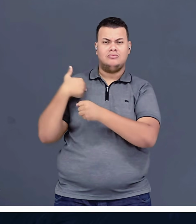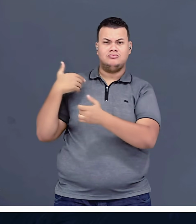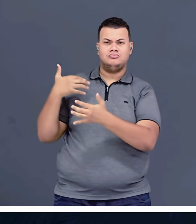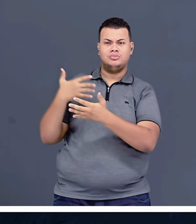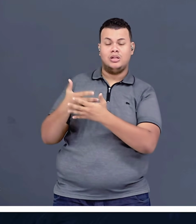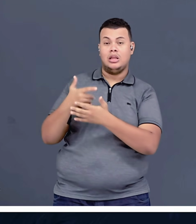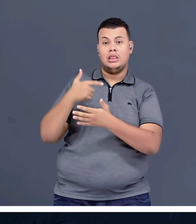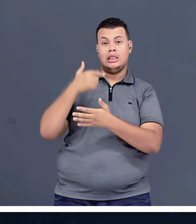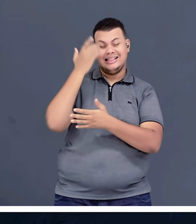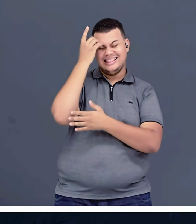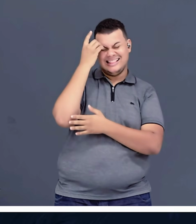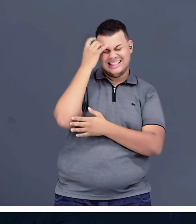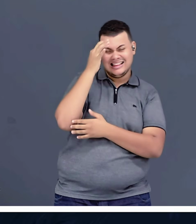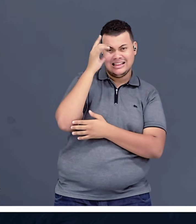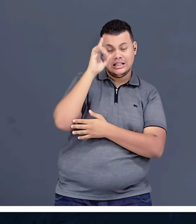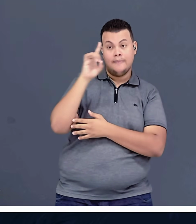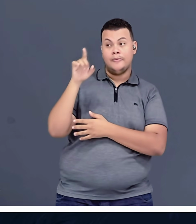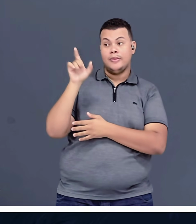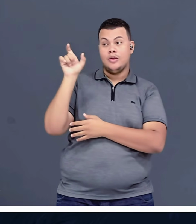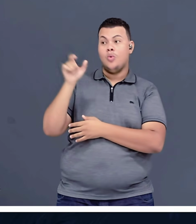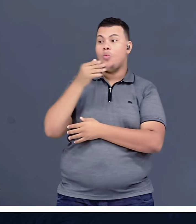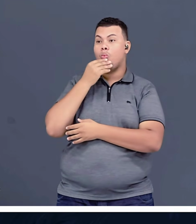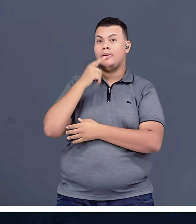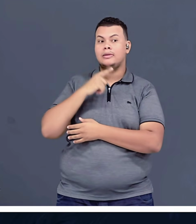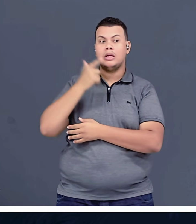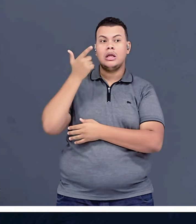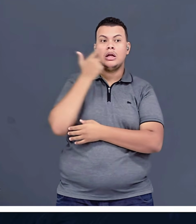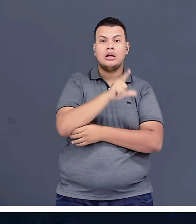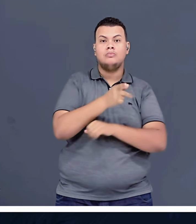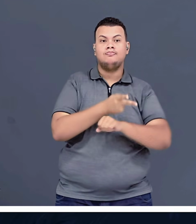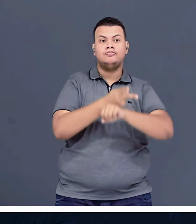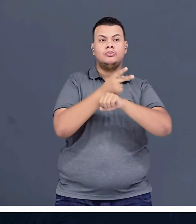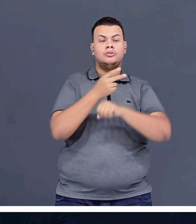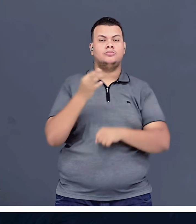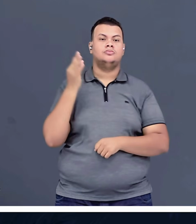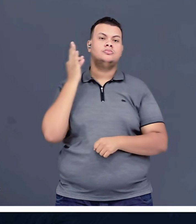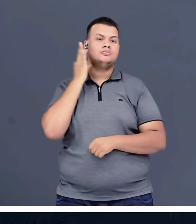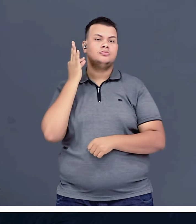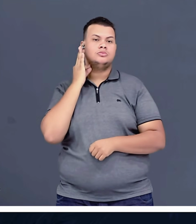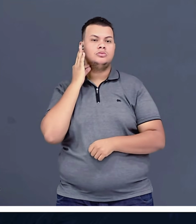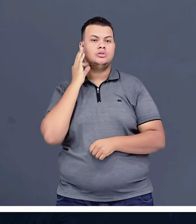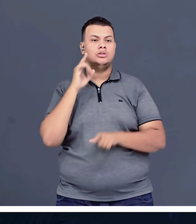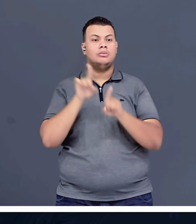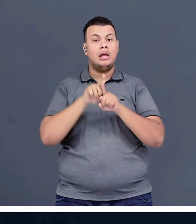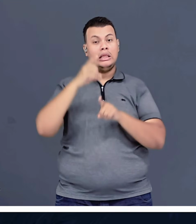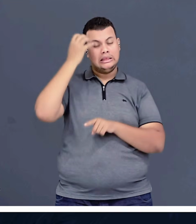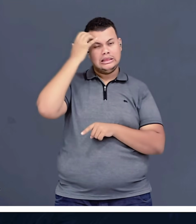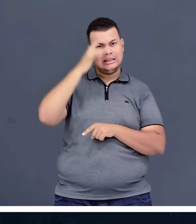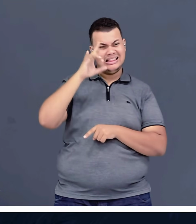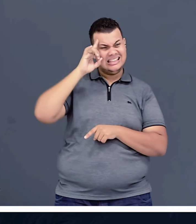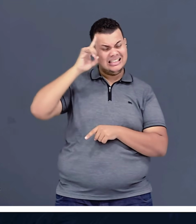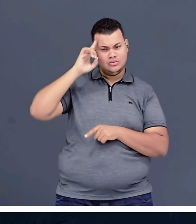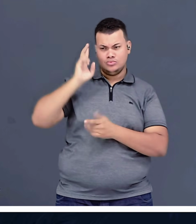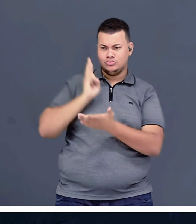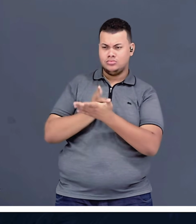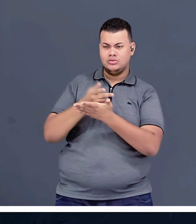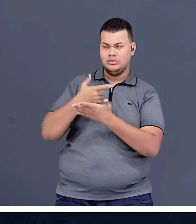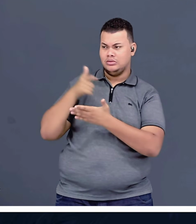eu estive naquele tratamento com um homem que tinha ganhado na Mega Sena. E durante vários dias eu ouvi o seu relato.